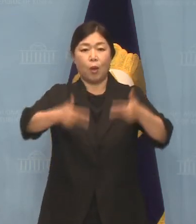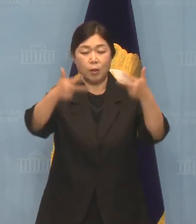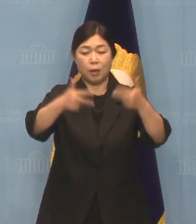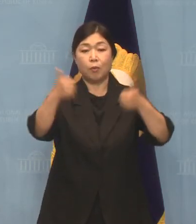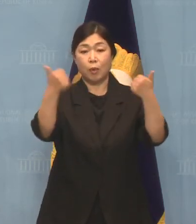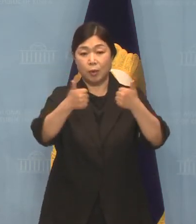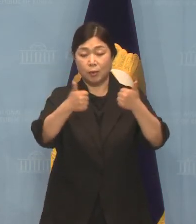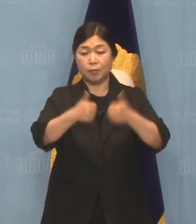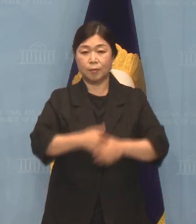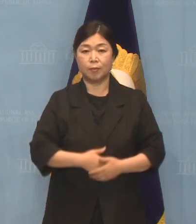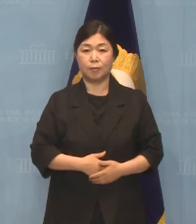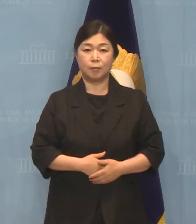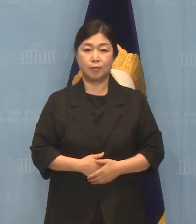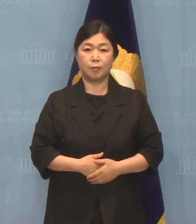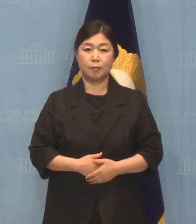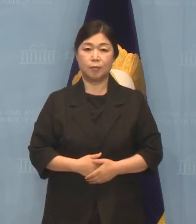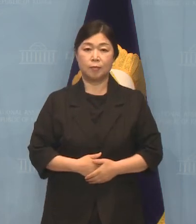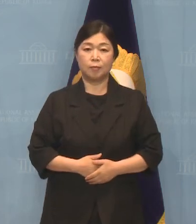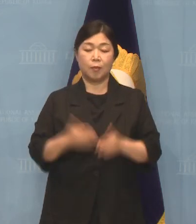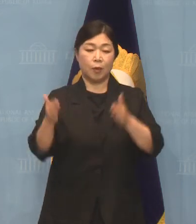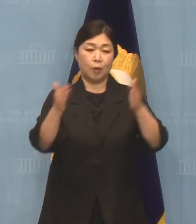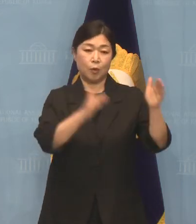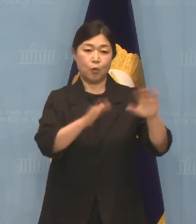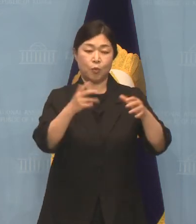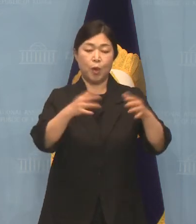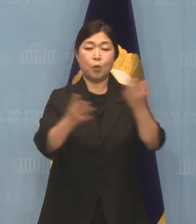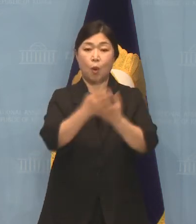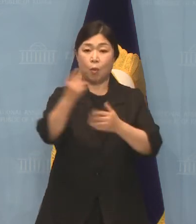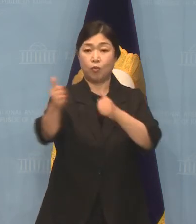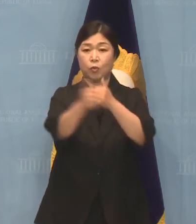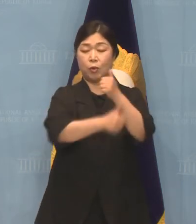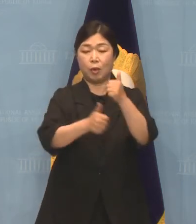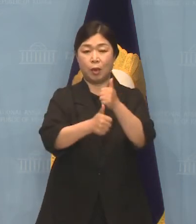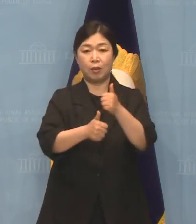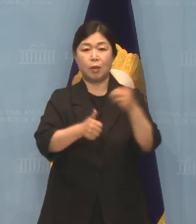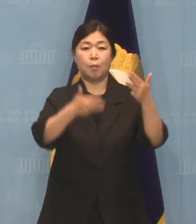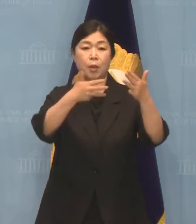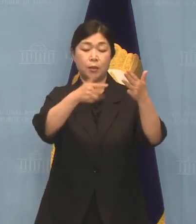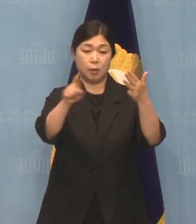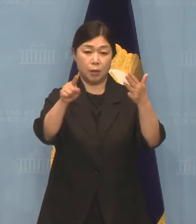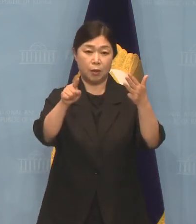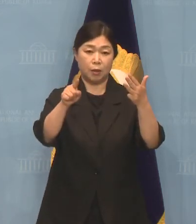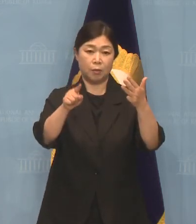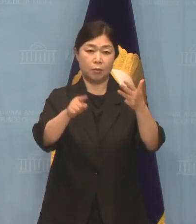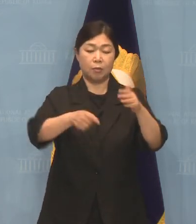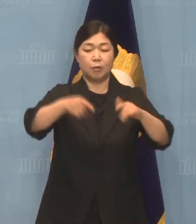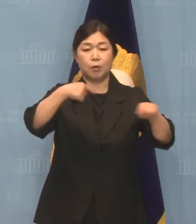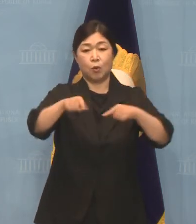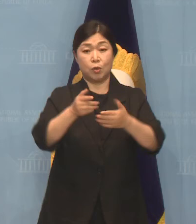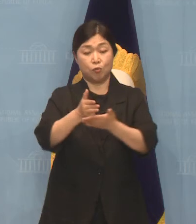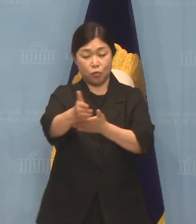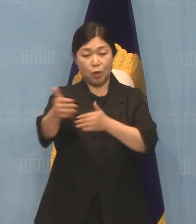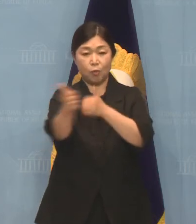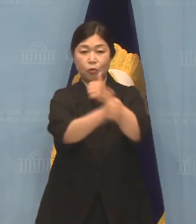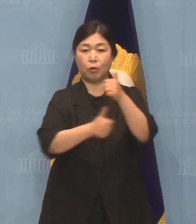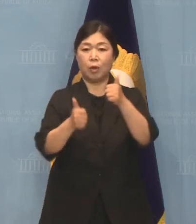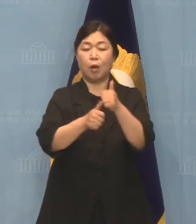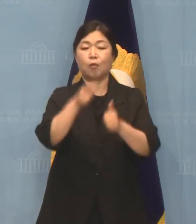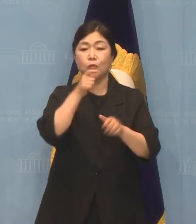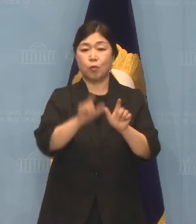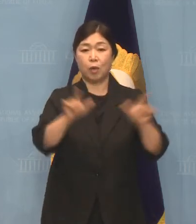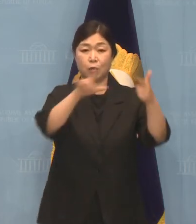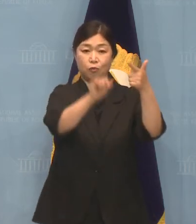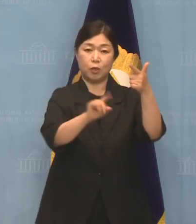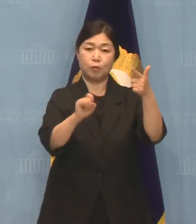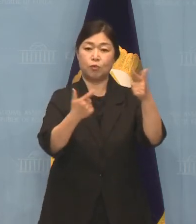진행합니다. 다음 국회 국민통합위원회 제8차 정치분과위원회가 수요일